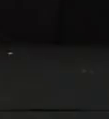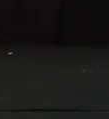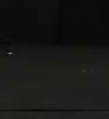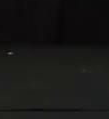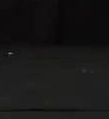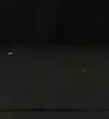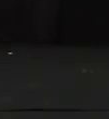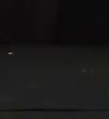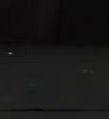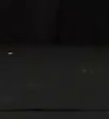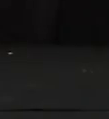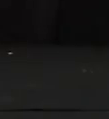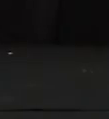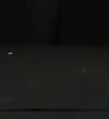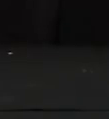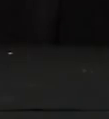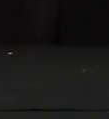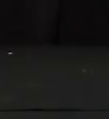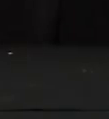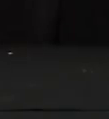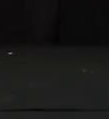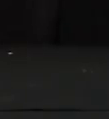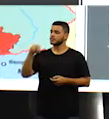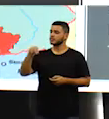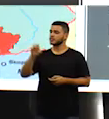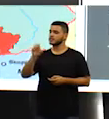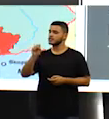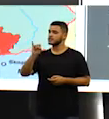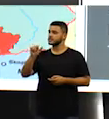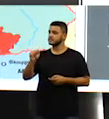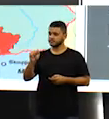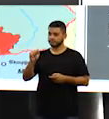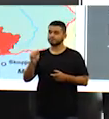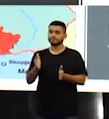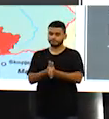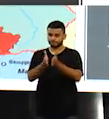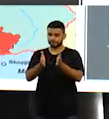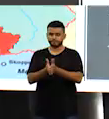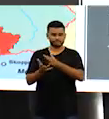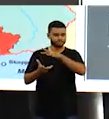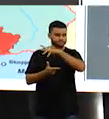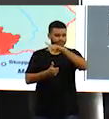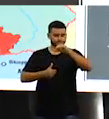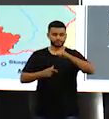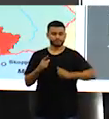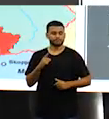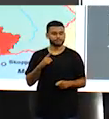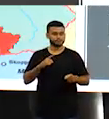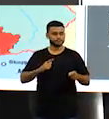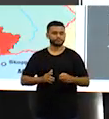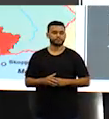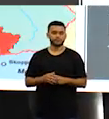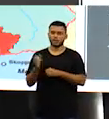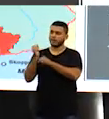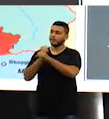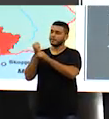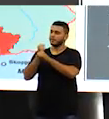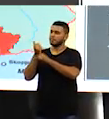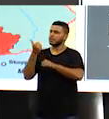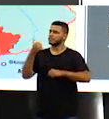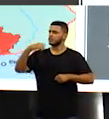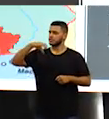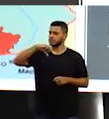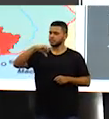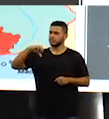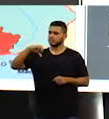mundo. 20 anos do bombardeio de Kosovo. Professor, não me lembro